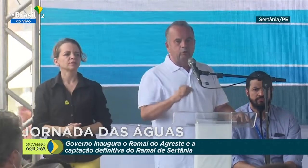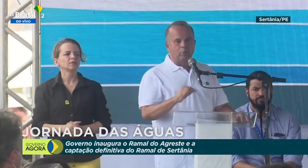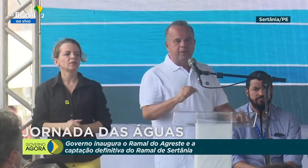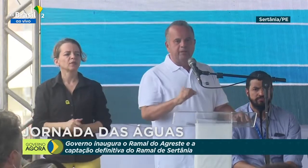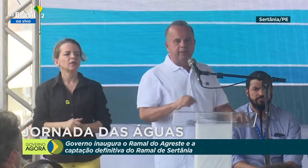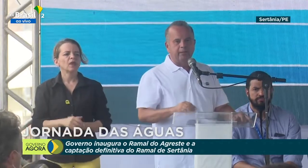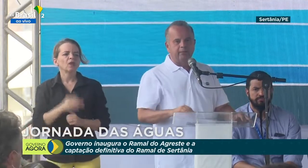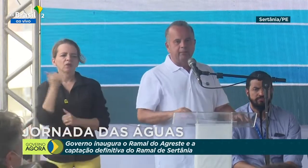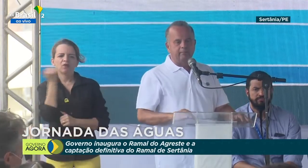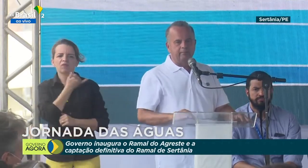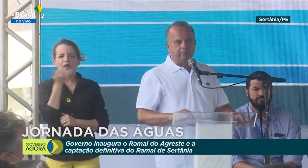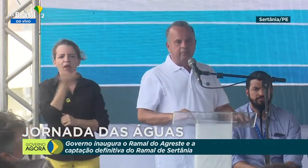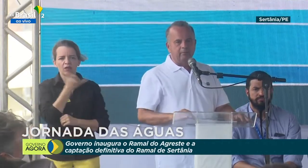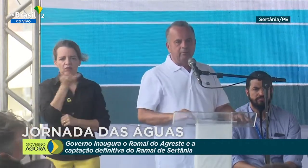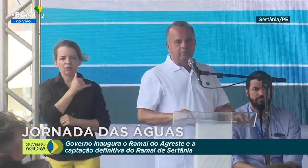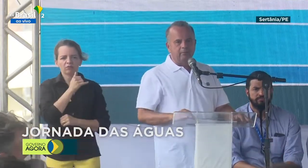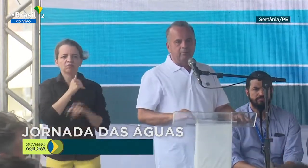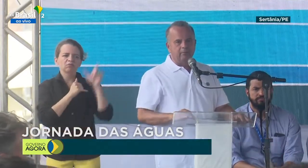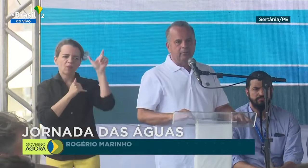tenho dito ao presidente